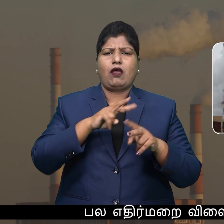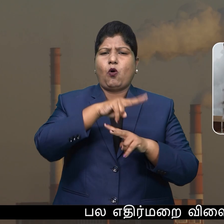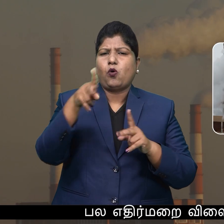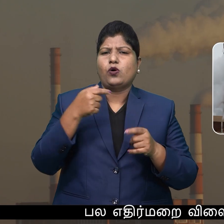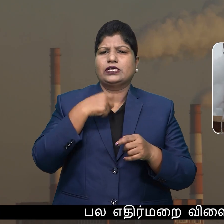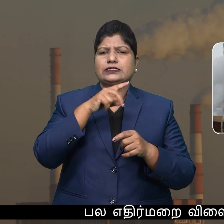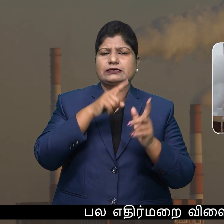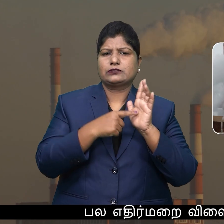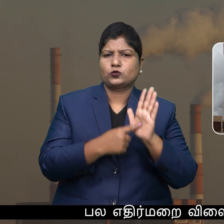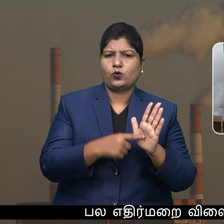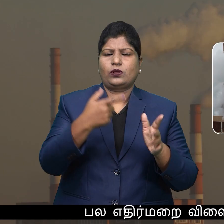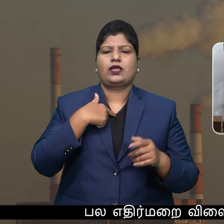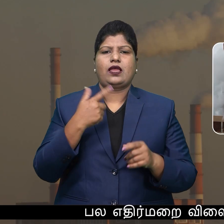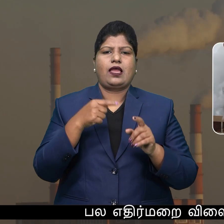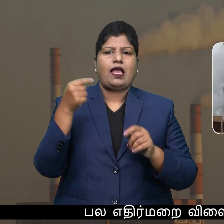பல எதிர்மறை விளைவுகளை காட்டுகின்றன.